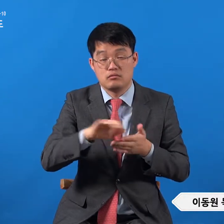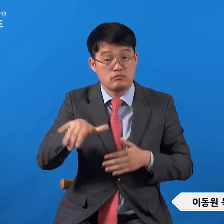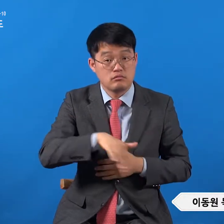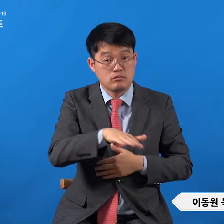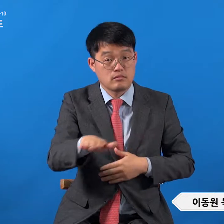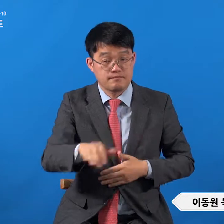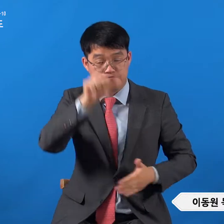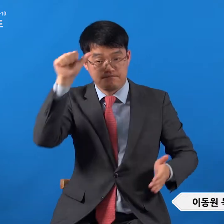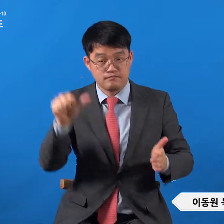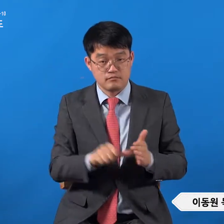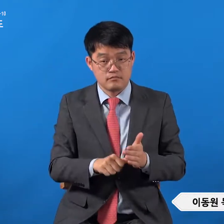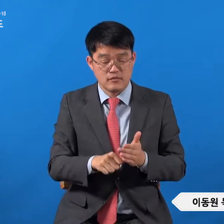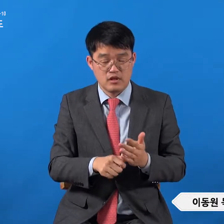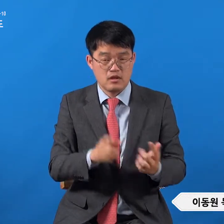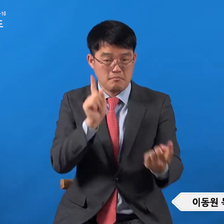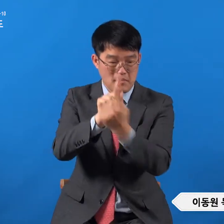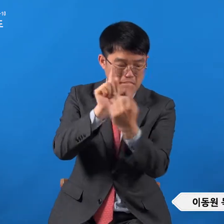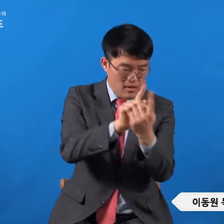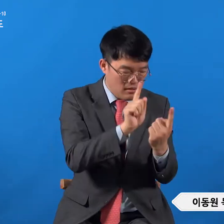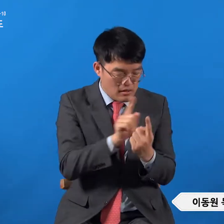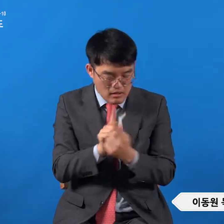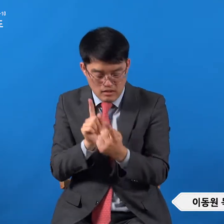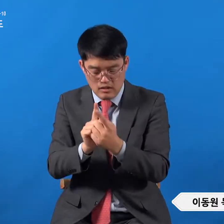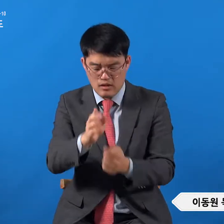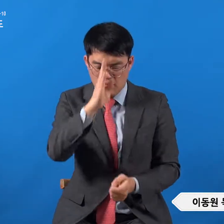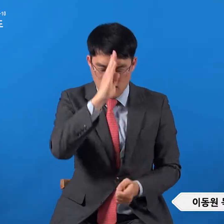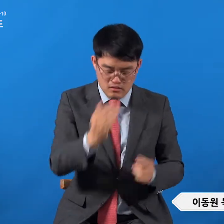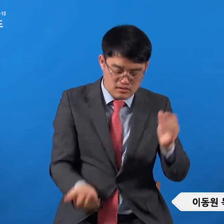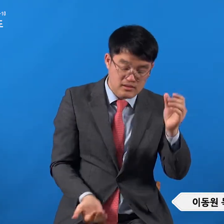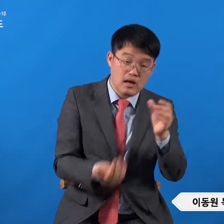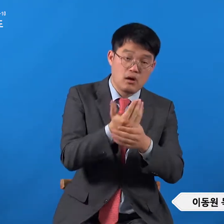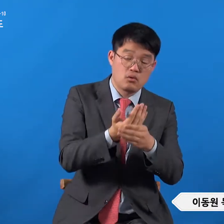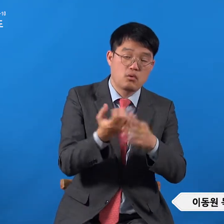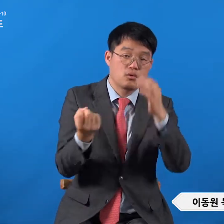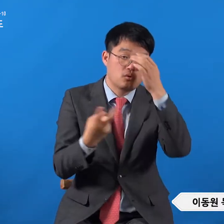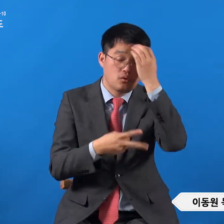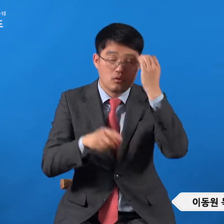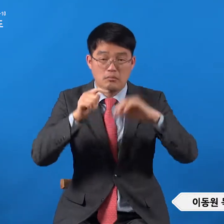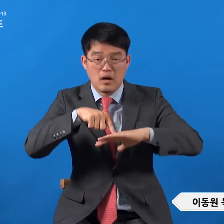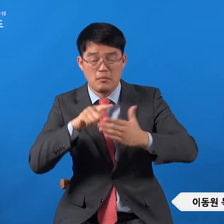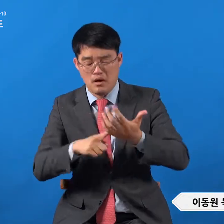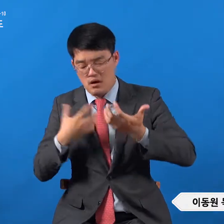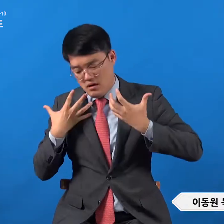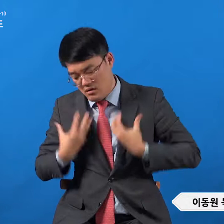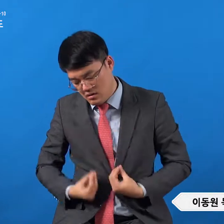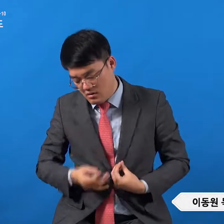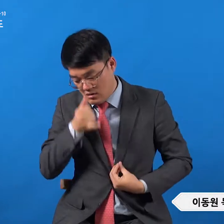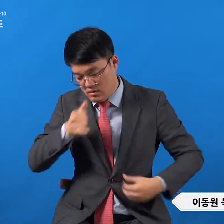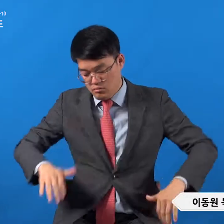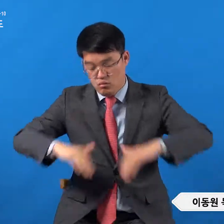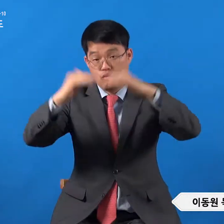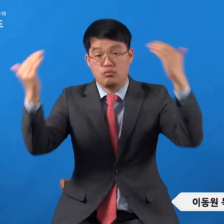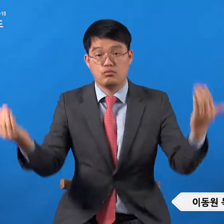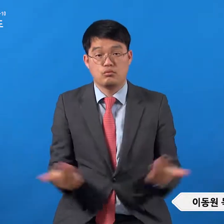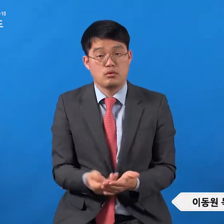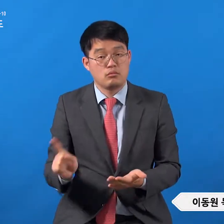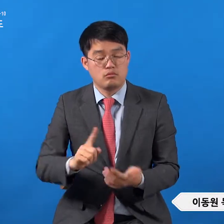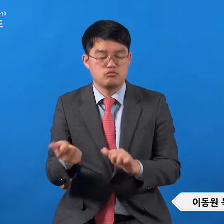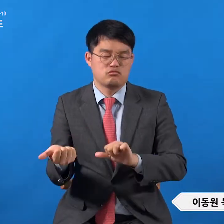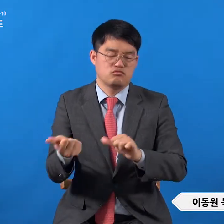우리가 인생에서 경험하는 많은 사건들, 질병, 사고, 또 심리적인 좌절, 이 모든